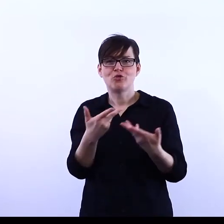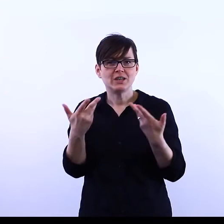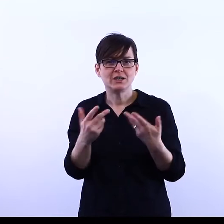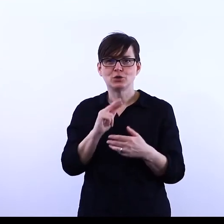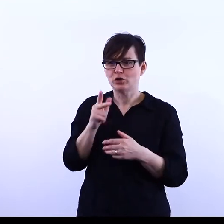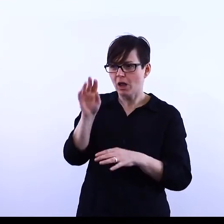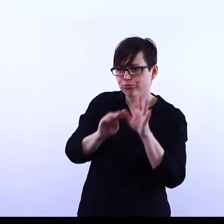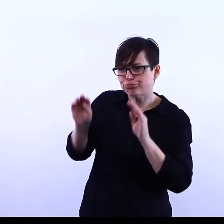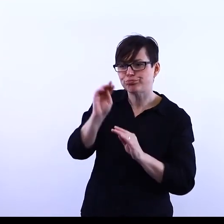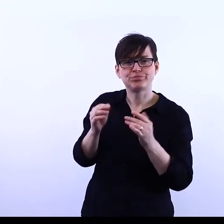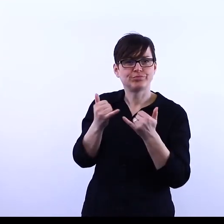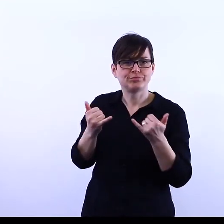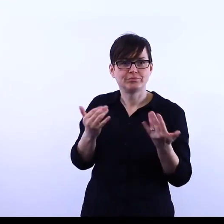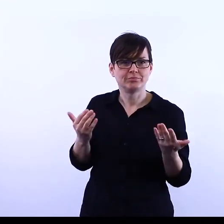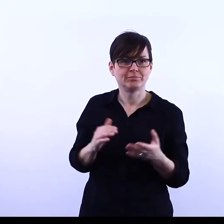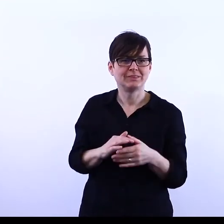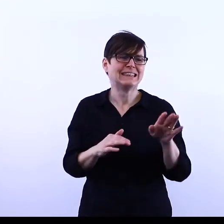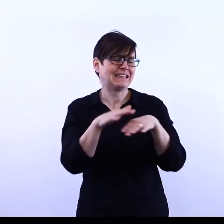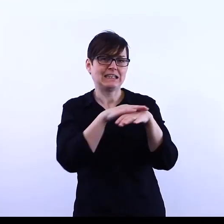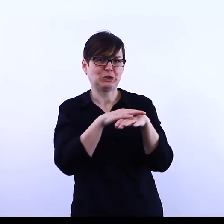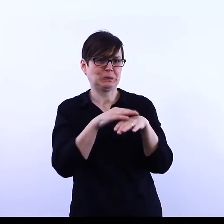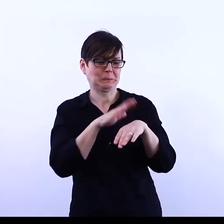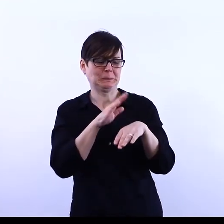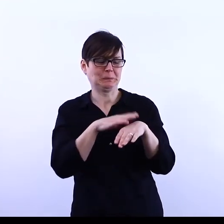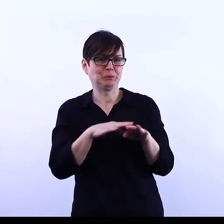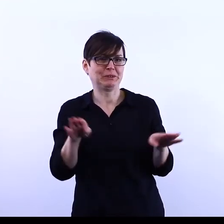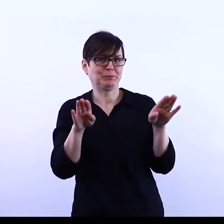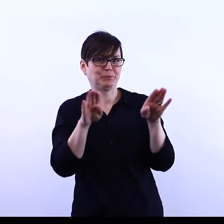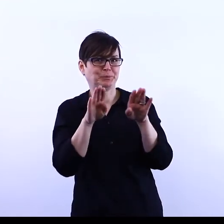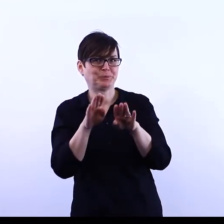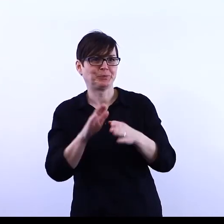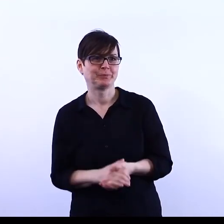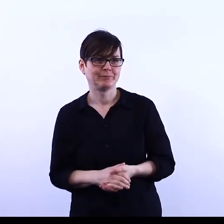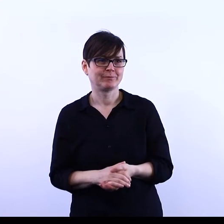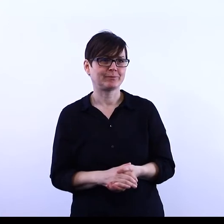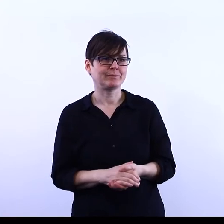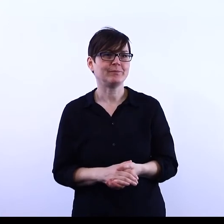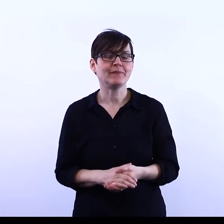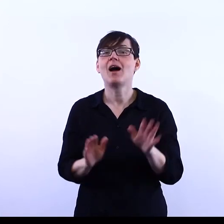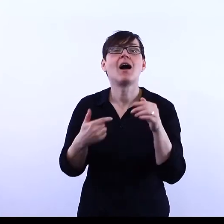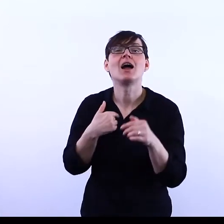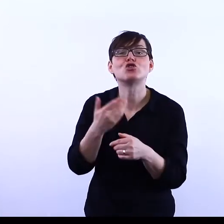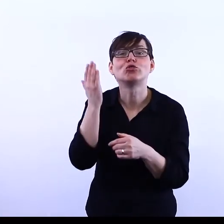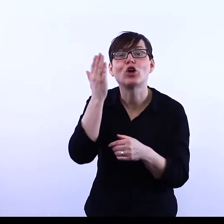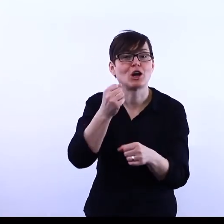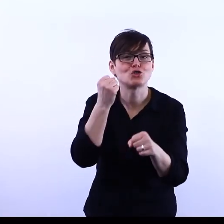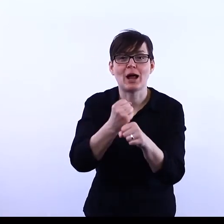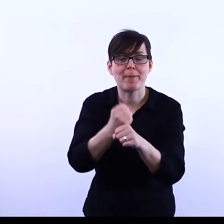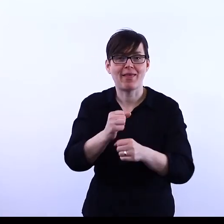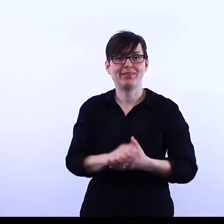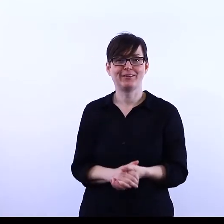dann auch ein Zertifat wir jetzt auch gleich alle hinschicken, aber Frau Mara, wir müssen langsam zum Ende kommen. Ja, ich bin auch schon am Ende mit meinen positiven Beispielen.